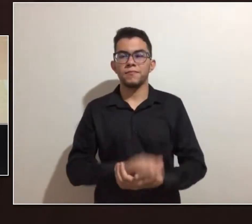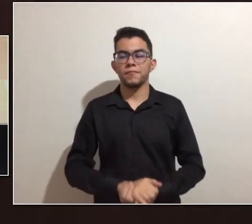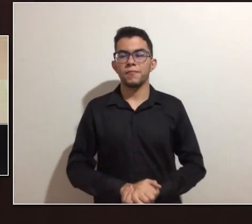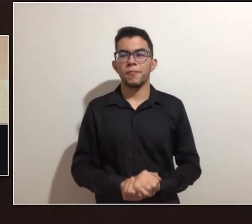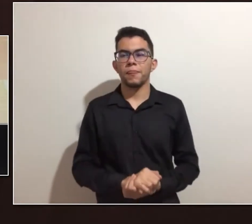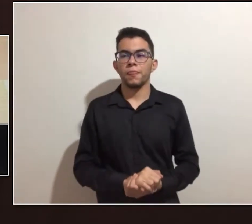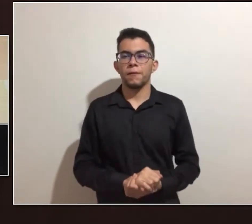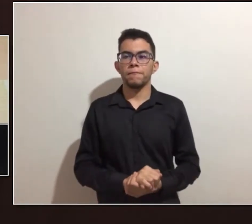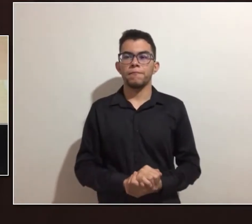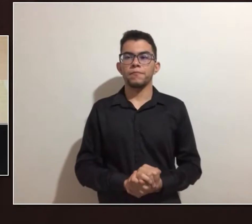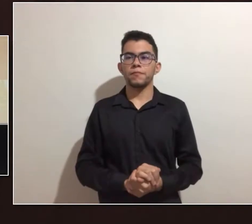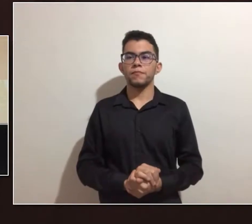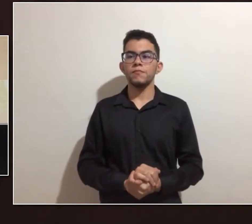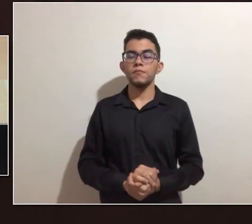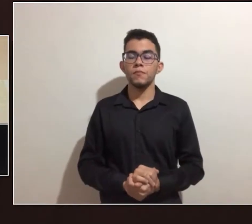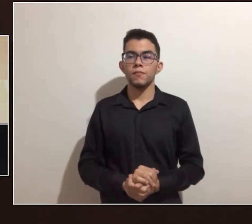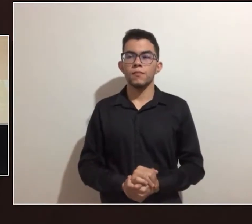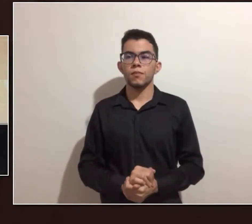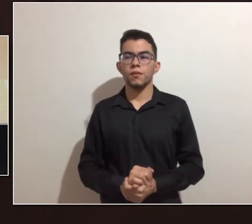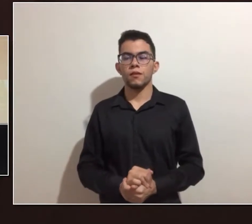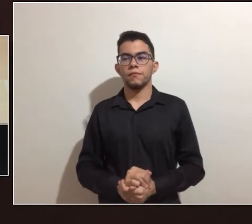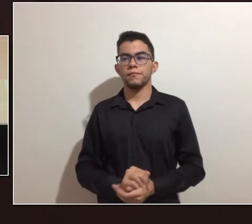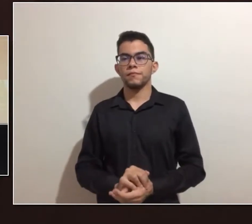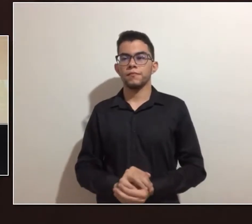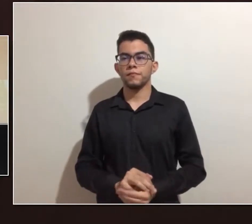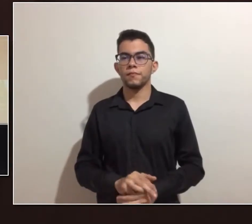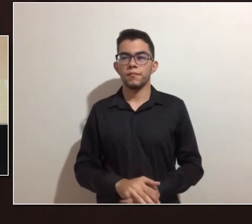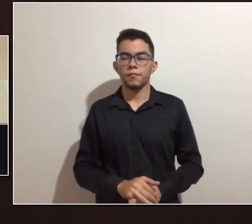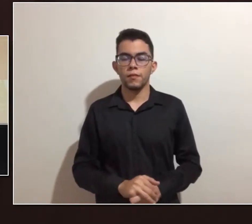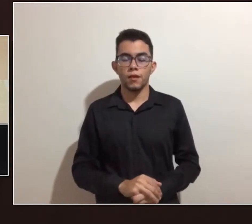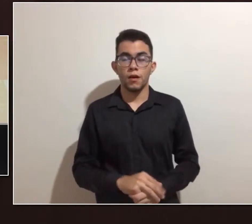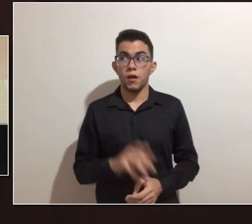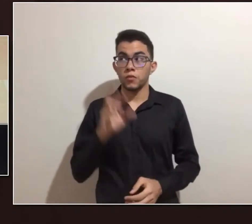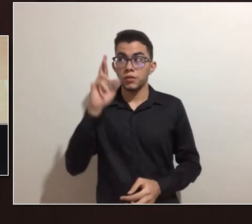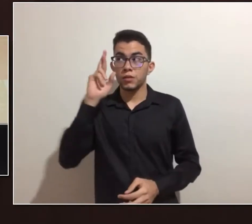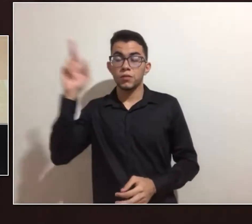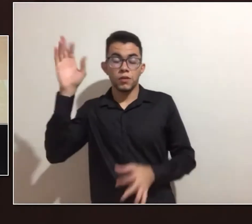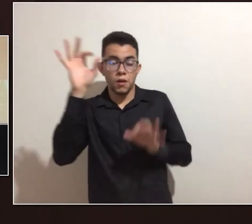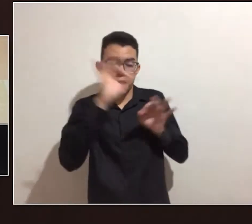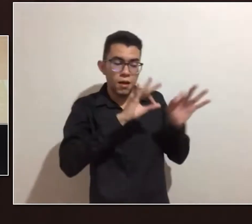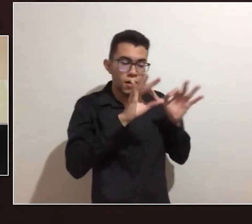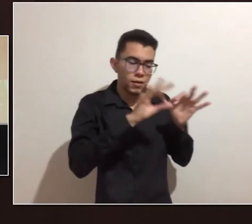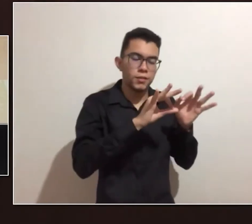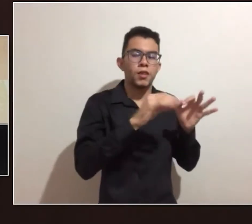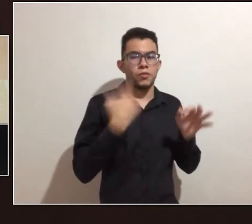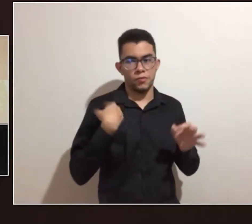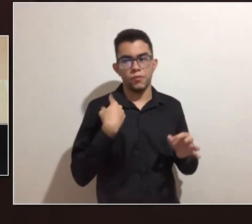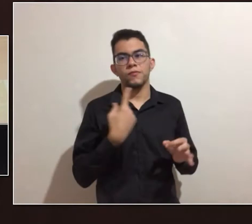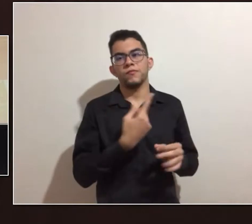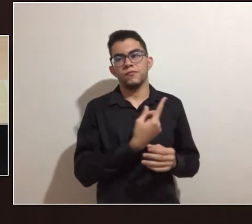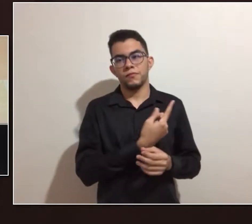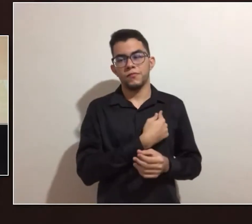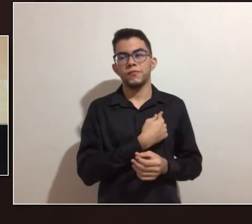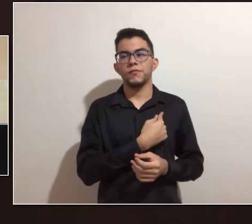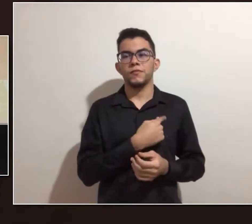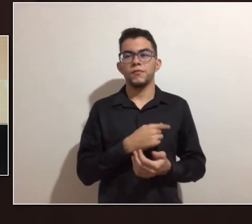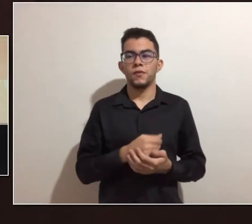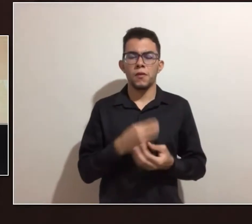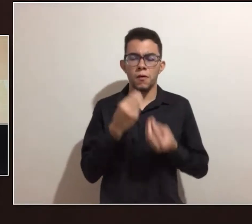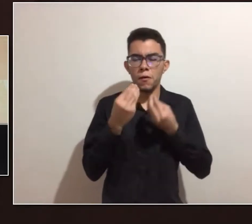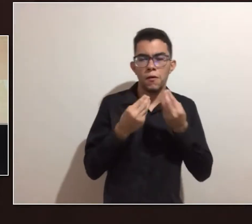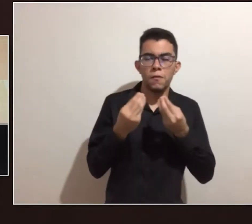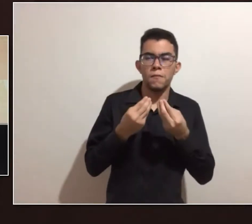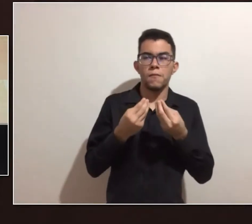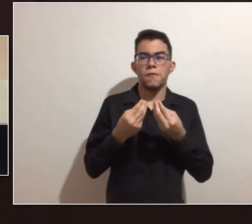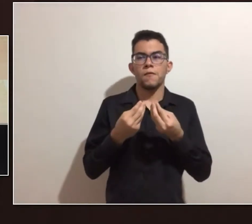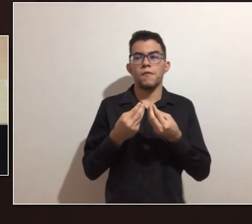irmãos, graças ao Senhor, o Senhor está nos restaurando. E aí, então, como o Senhor consegue restaurar a igreja em Éfeso,